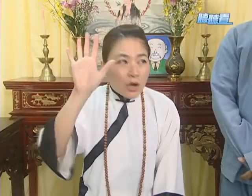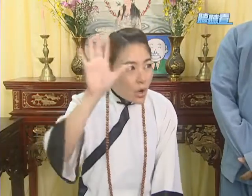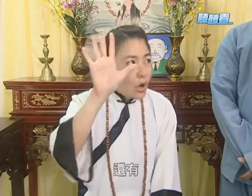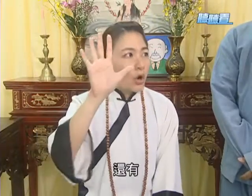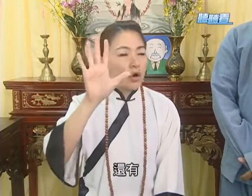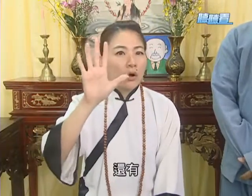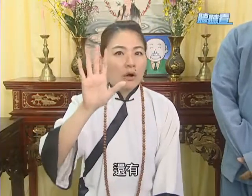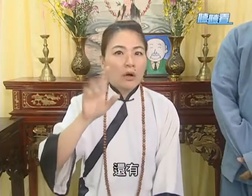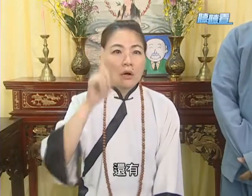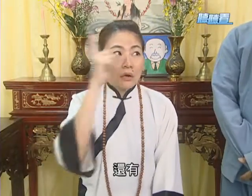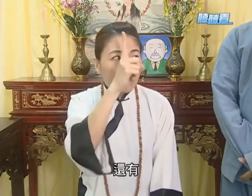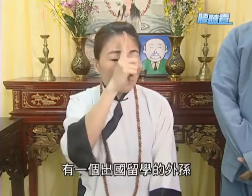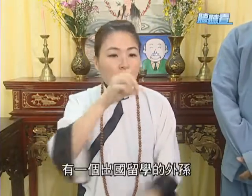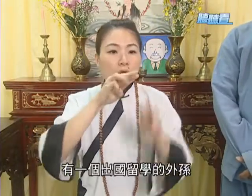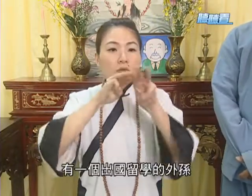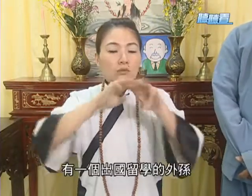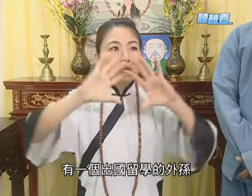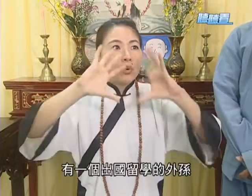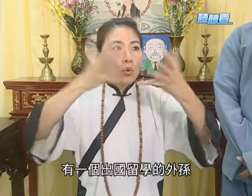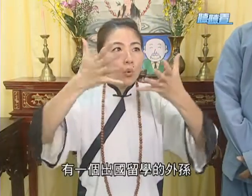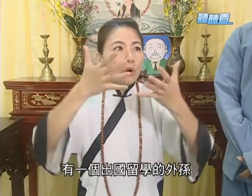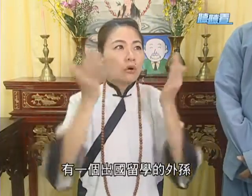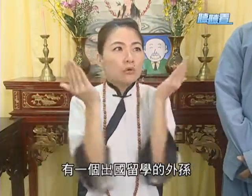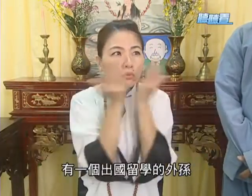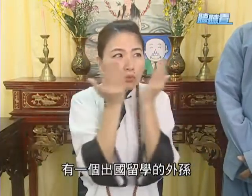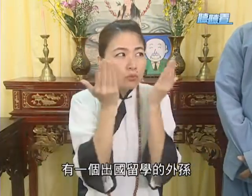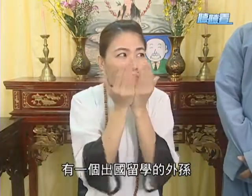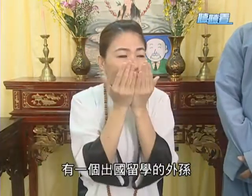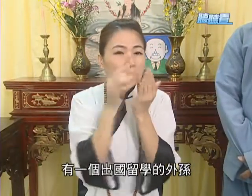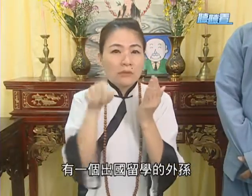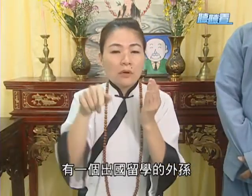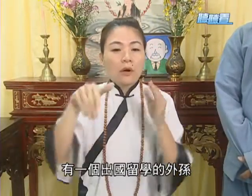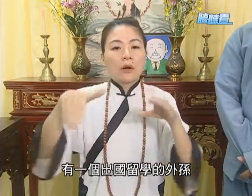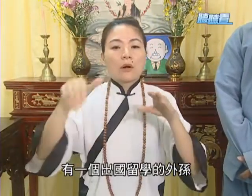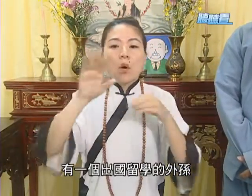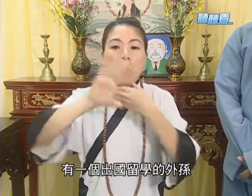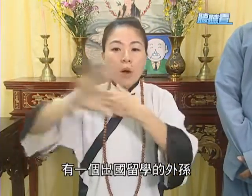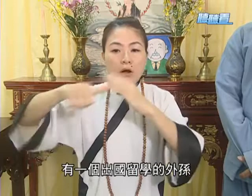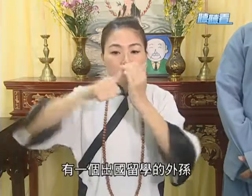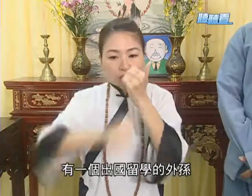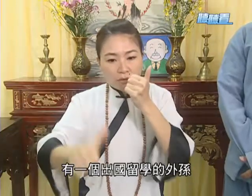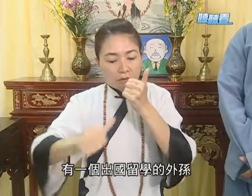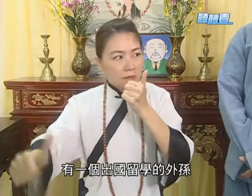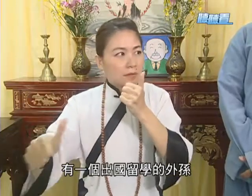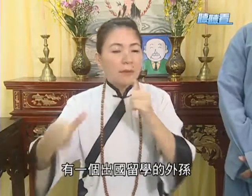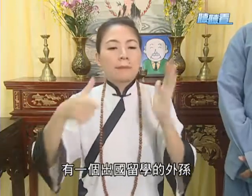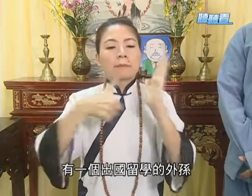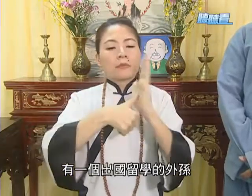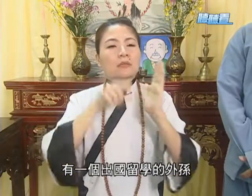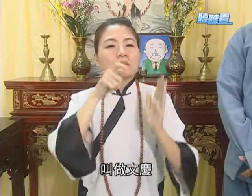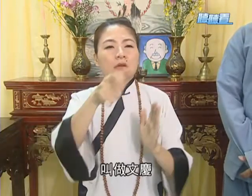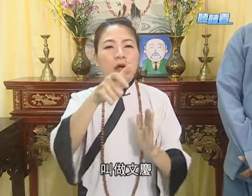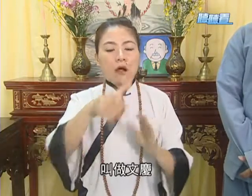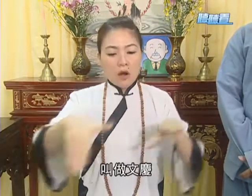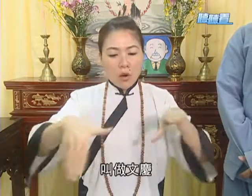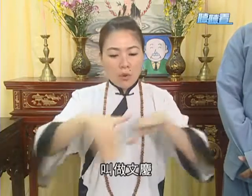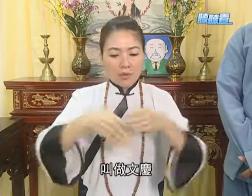还有一个出国留学的外孙，叫做